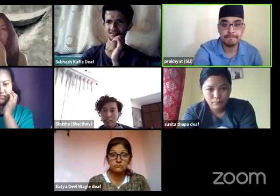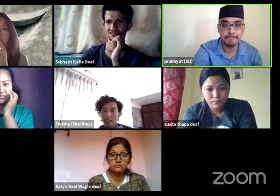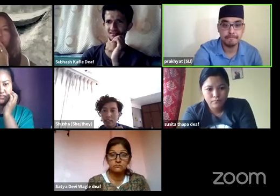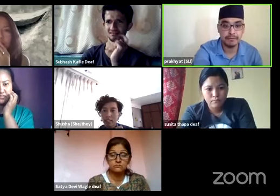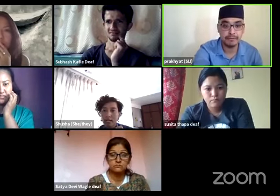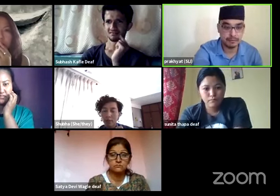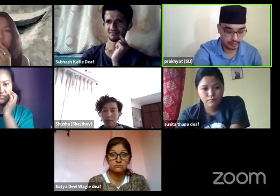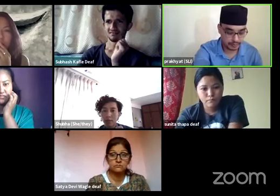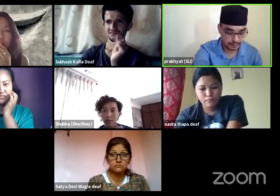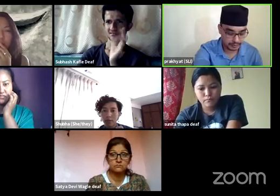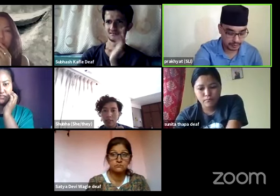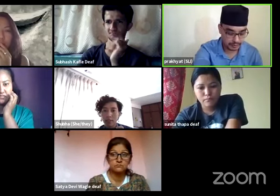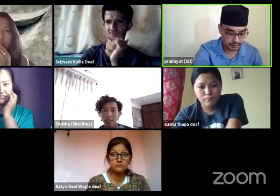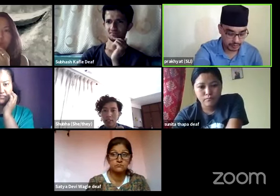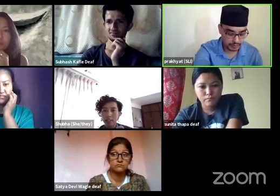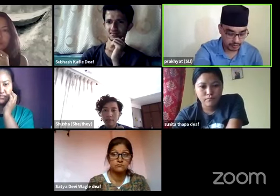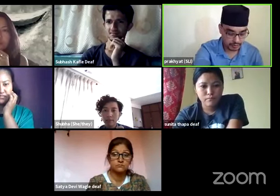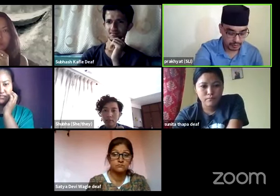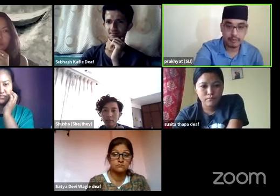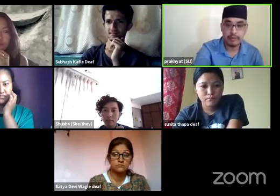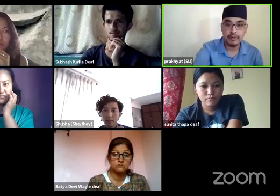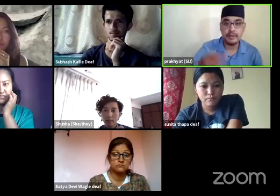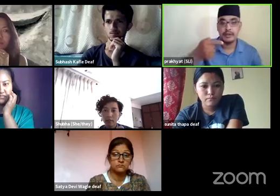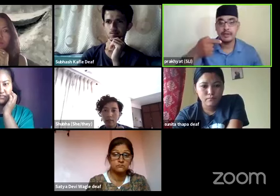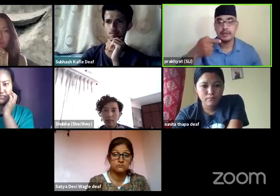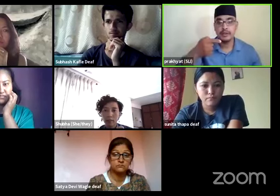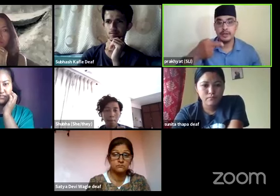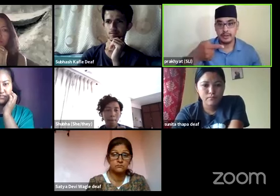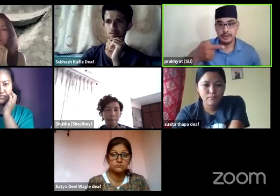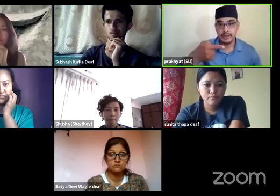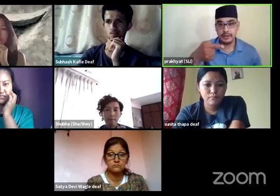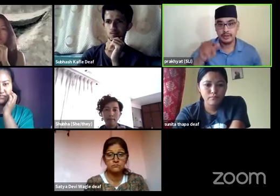निर श्रेष्ठजीले हात उठाउनु भएको छ निरजी